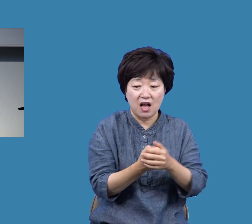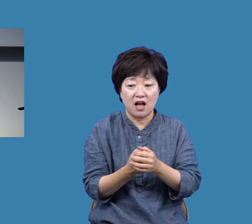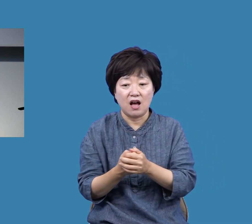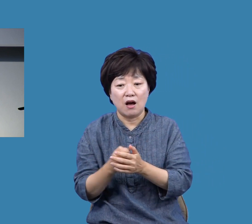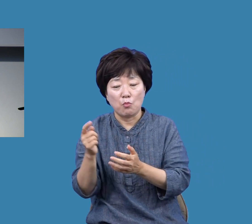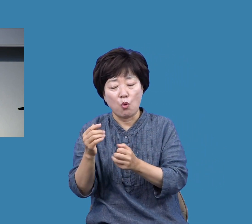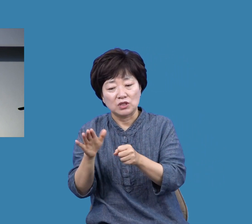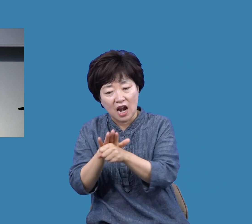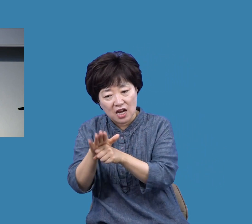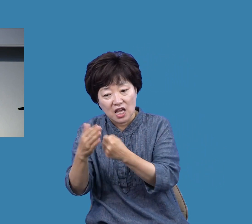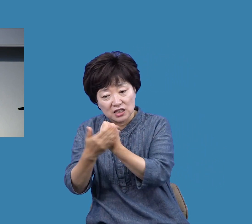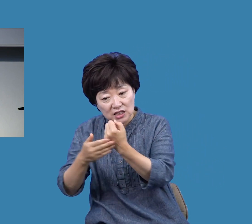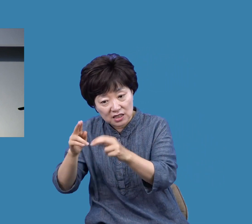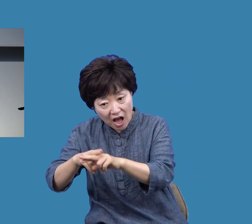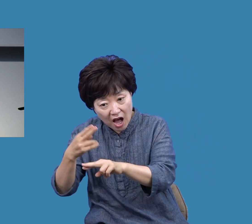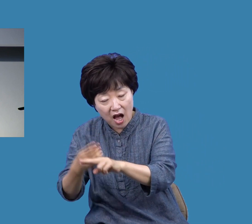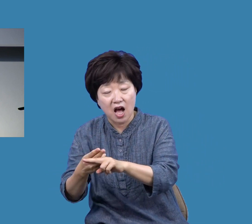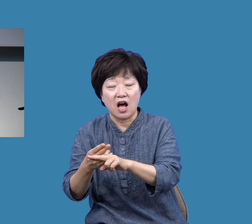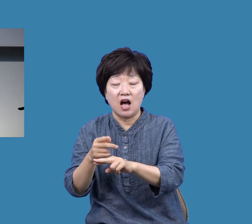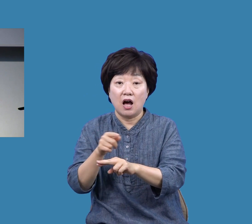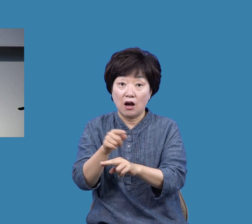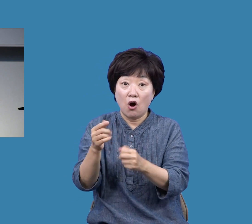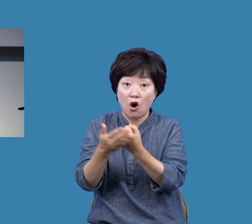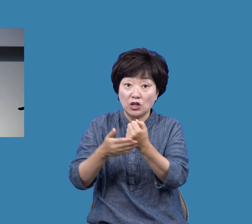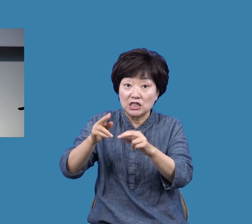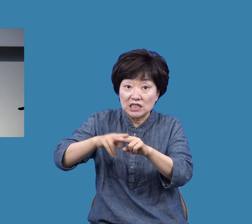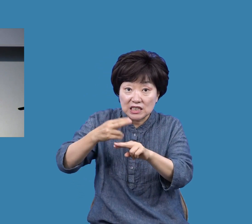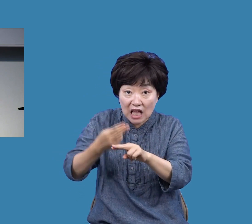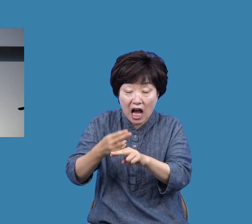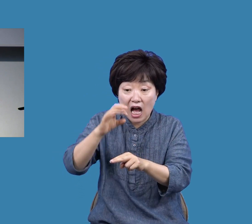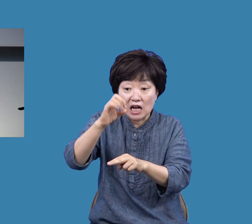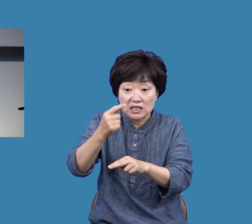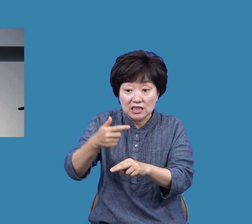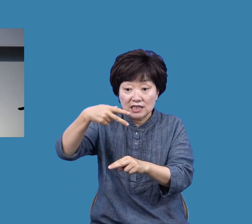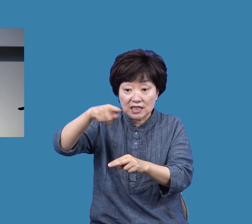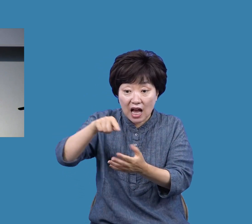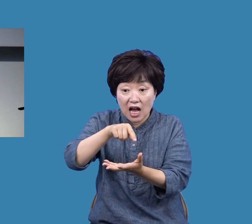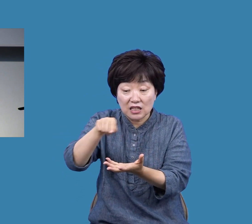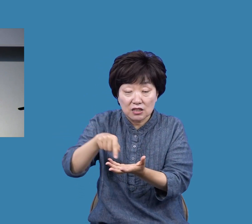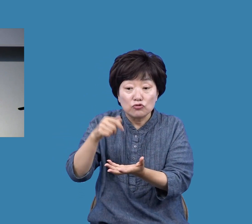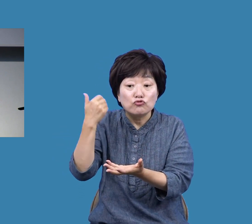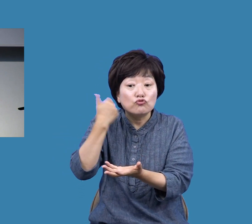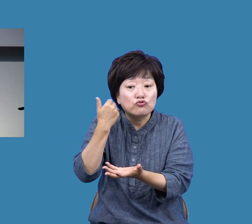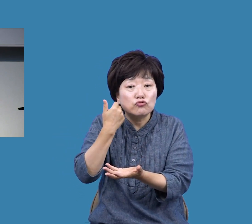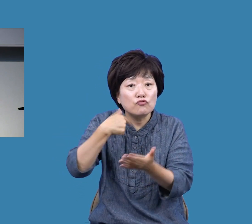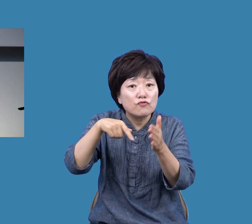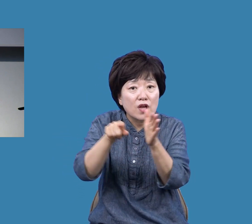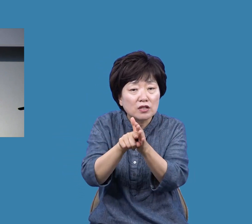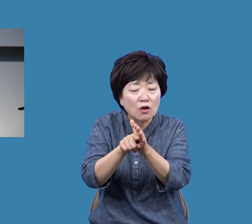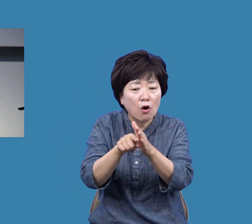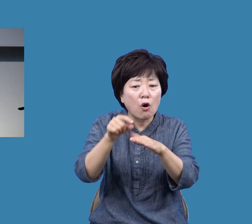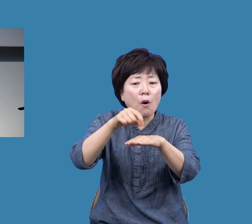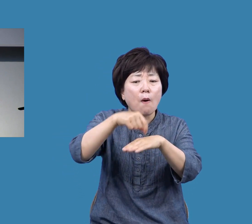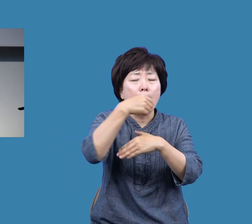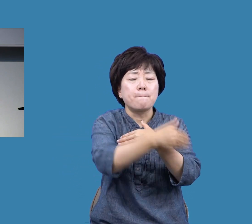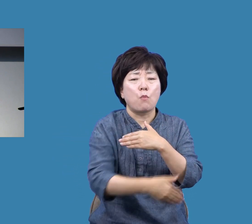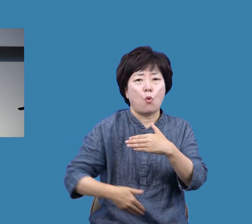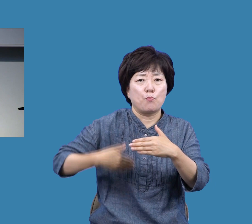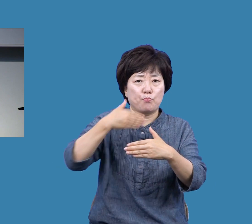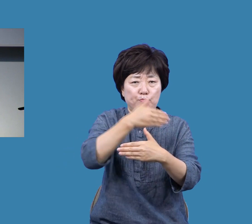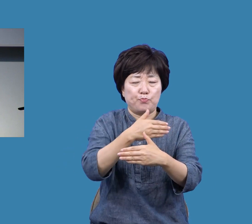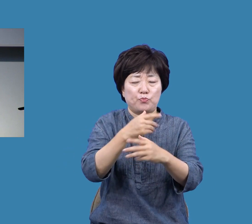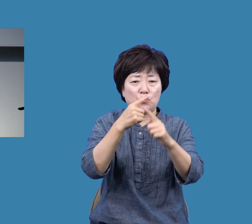있다. 그러면 그 은사는 누구를 위해서 주신 거예요? 몸을 위해서 주신 거예요. 이것이